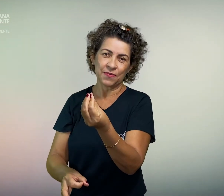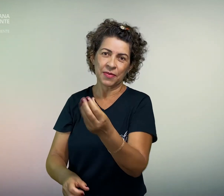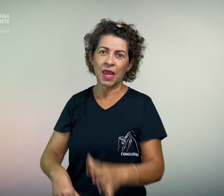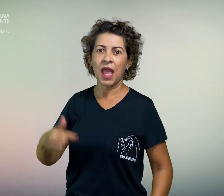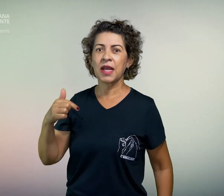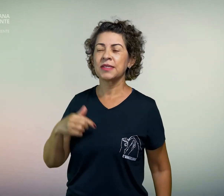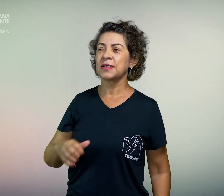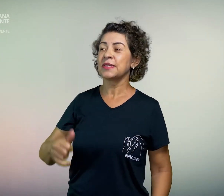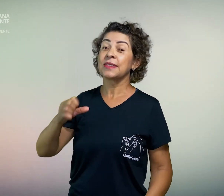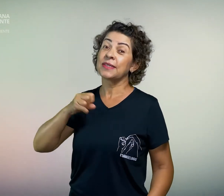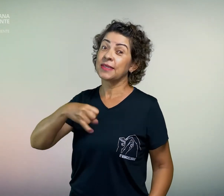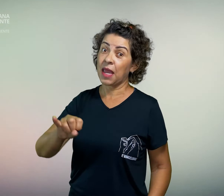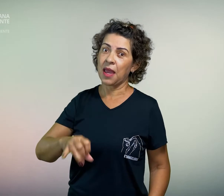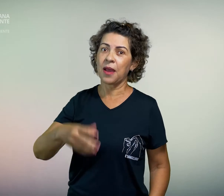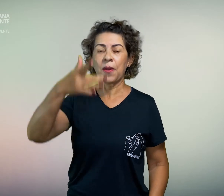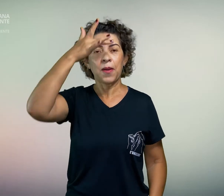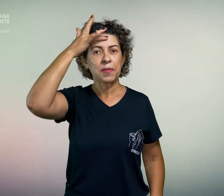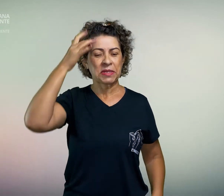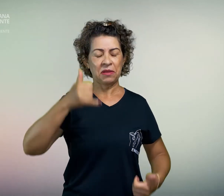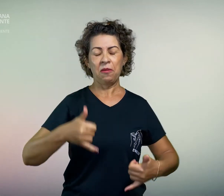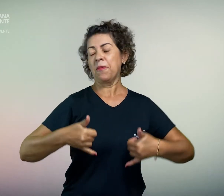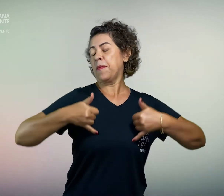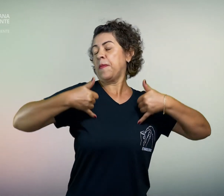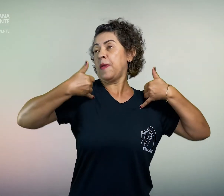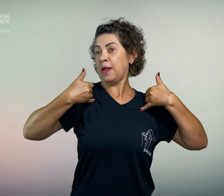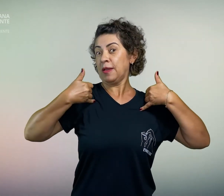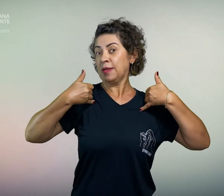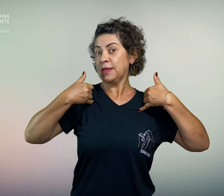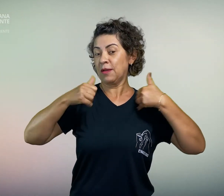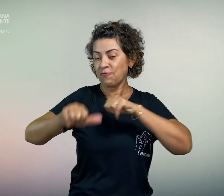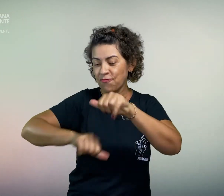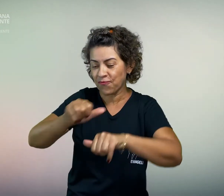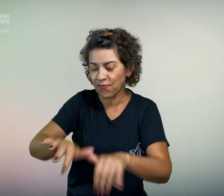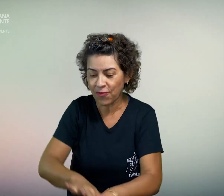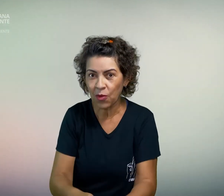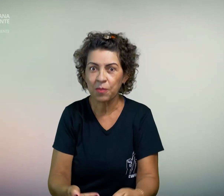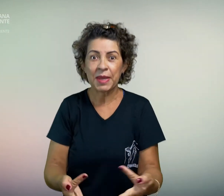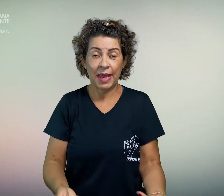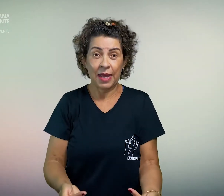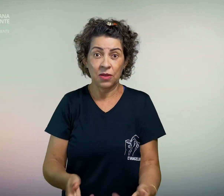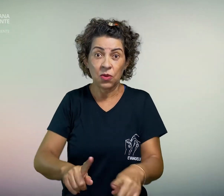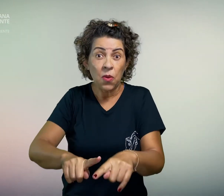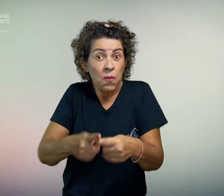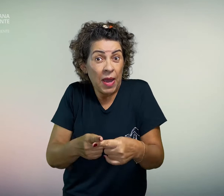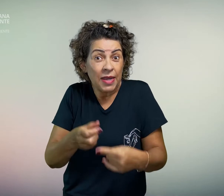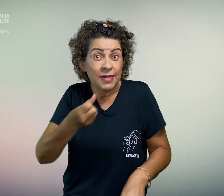Todo aquele que se exalta será humilhado, mas todo aquele que se humilha